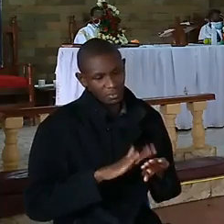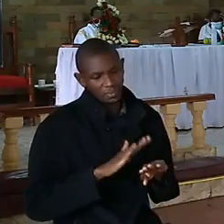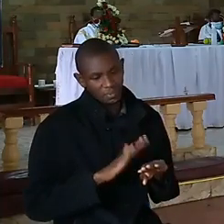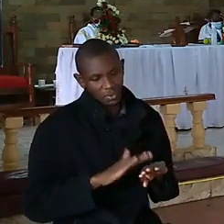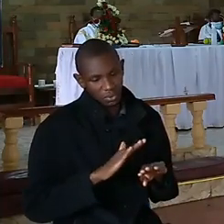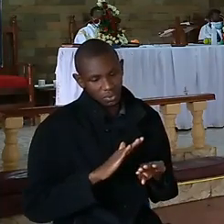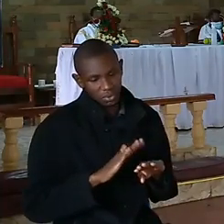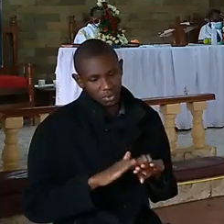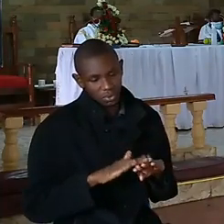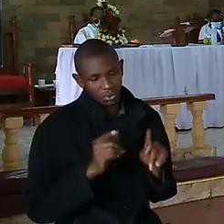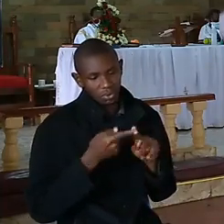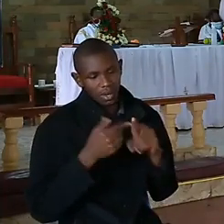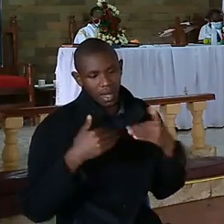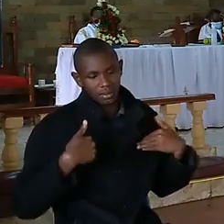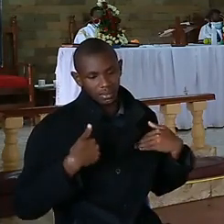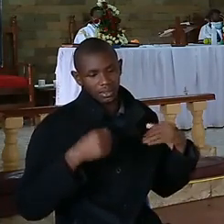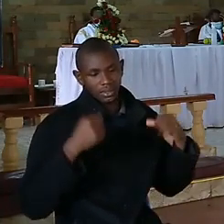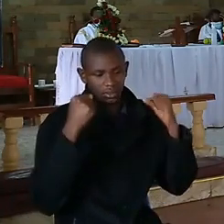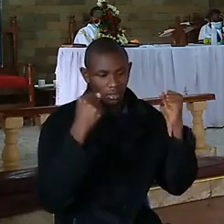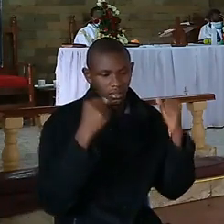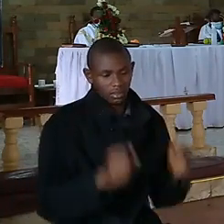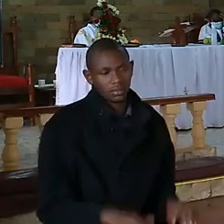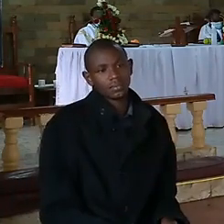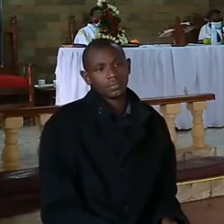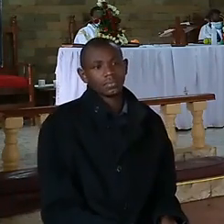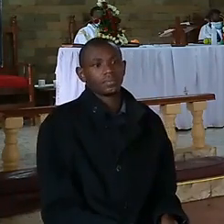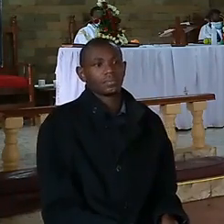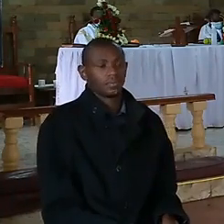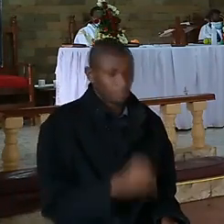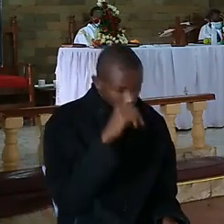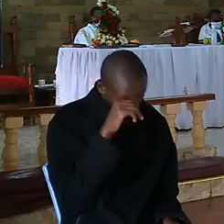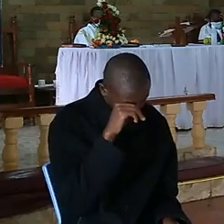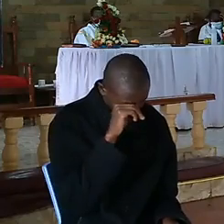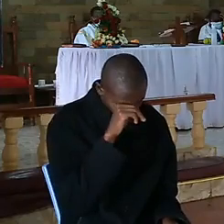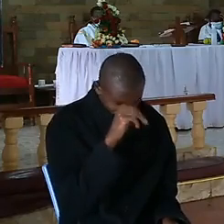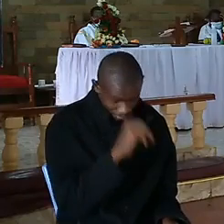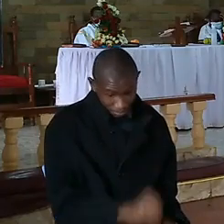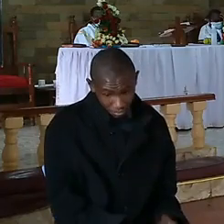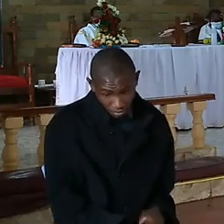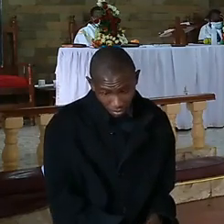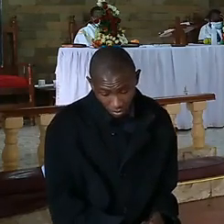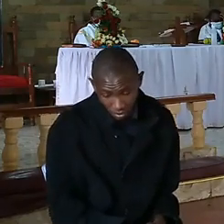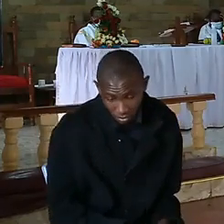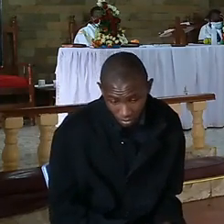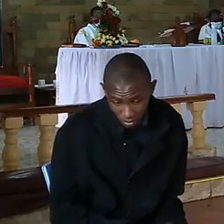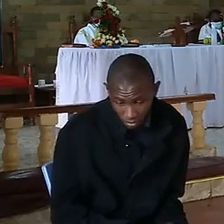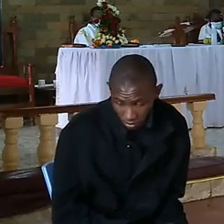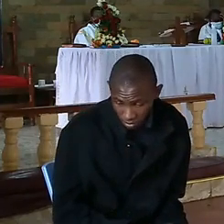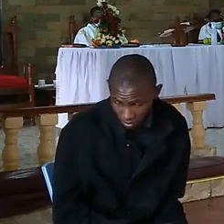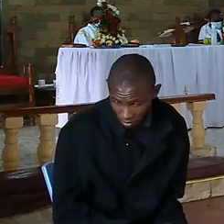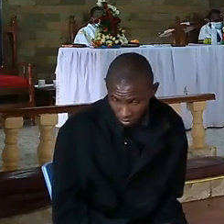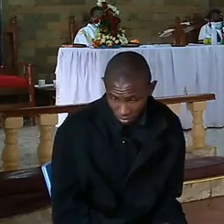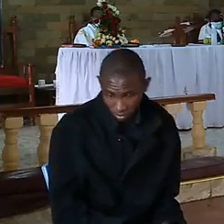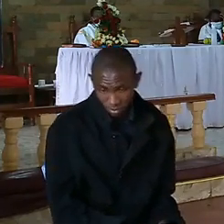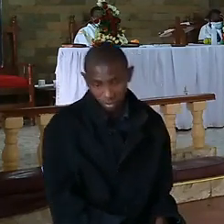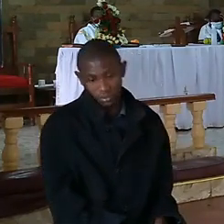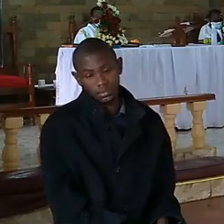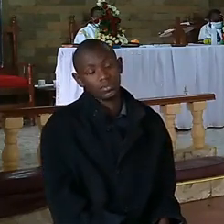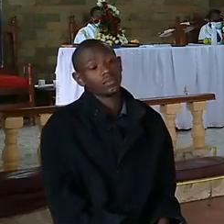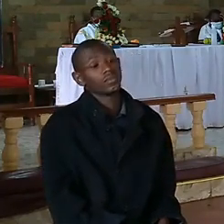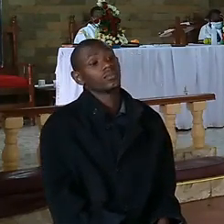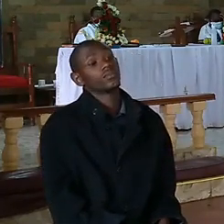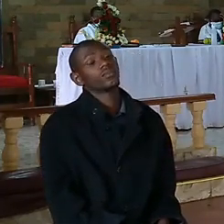cingikorwo iheanitwo gutiramakania uria ithuĩ tungikorwo tugikuona ona gutiramakania wĩra uria turutaga wa muturire wa